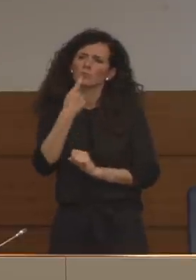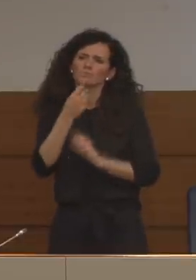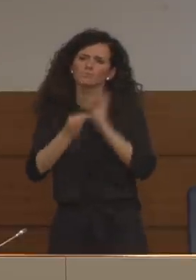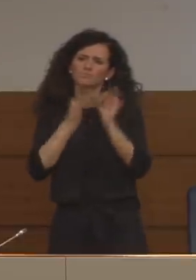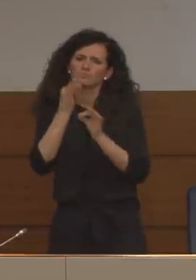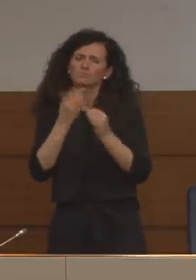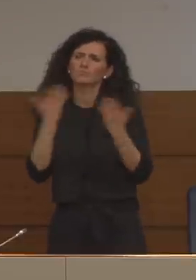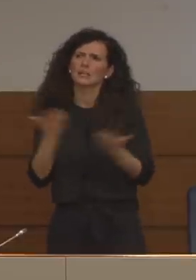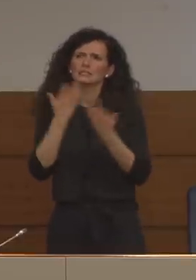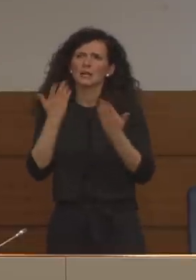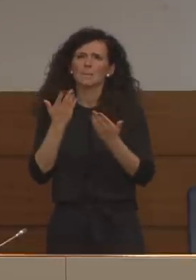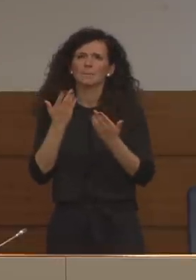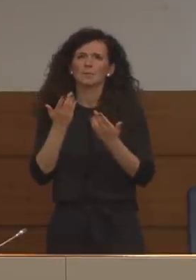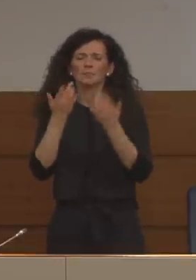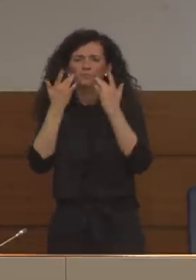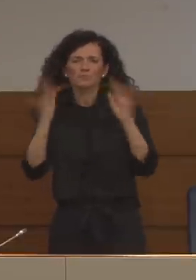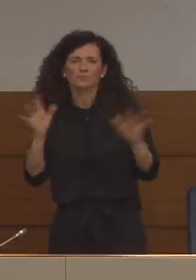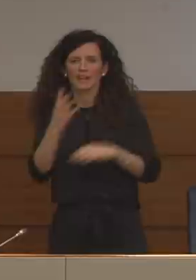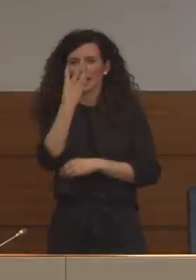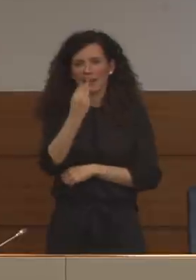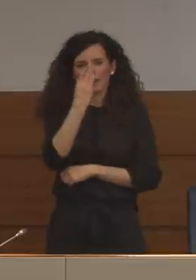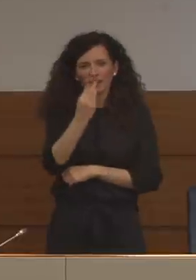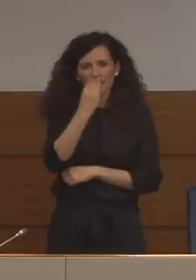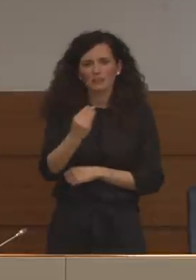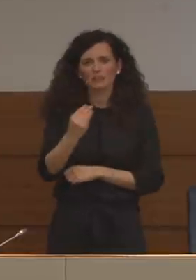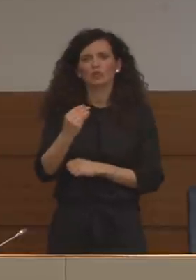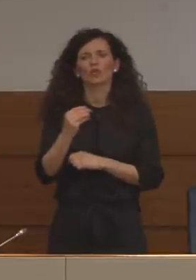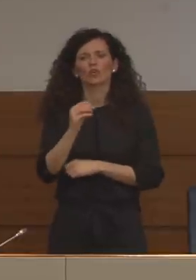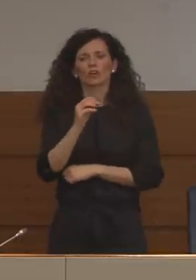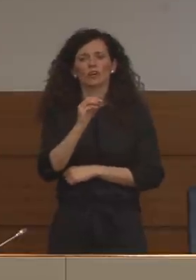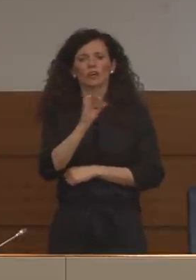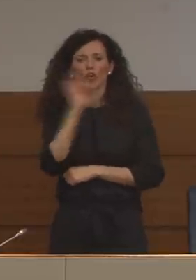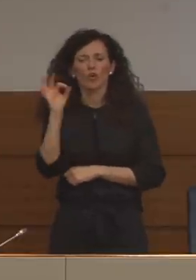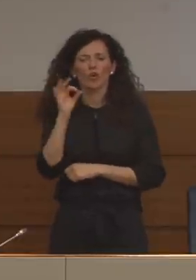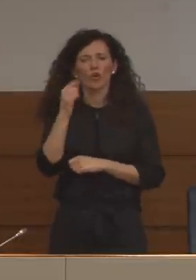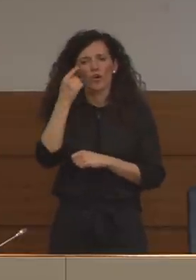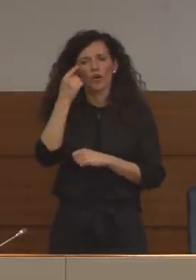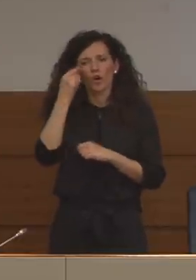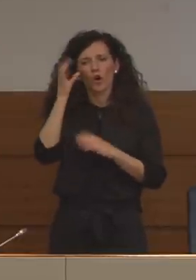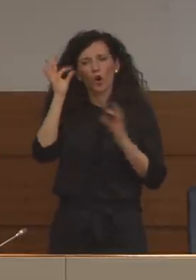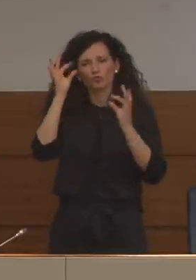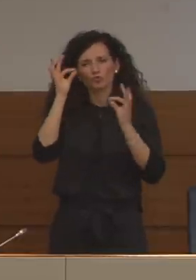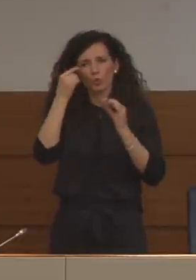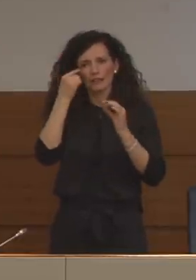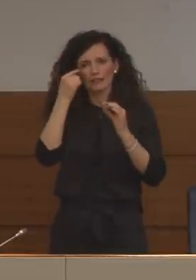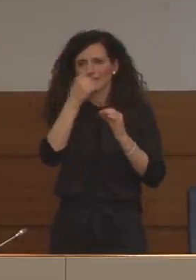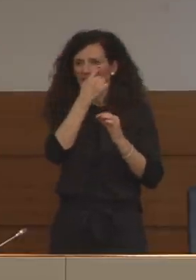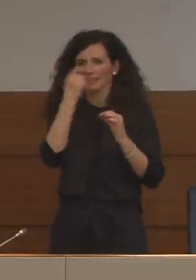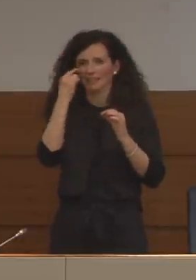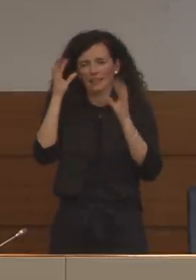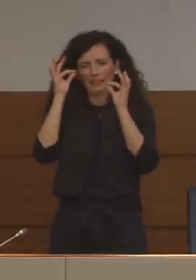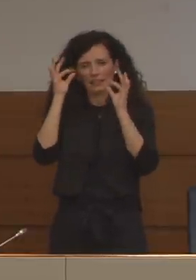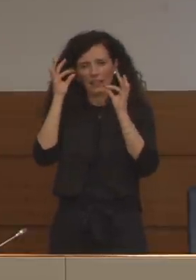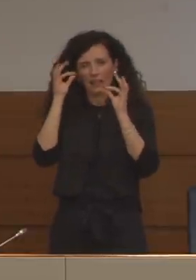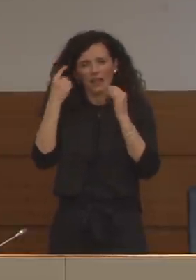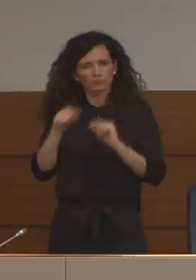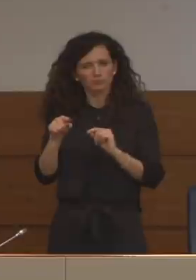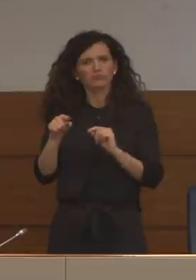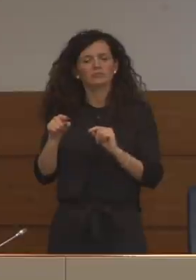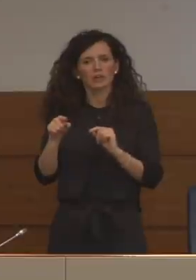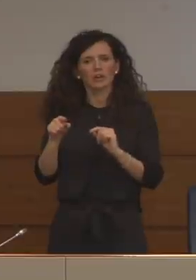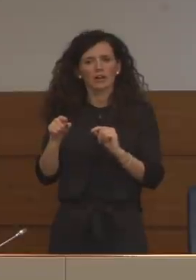banale raffreddore o una minima congiuntivite che non fa loro rischiare